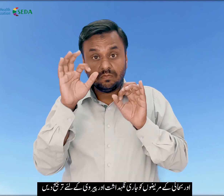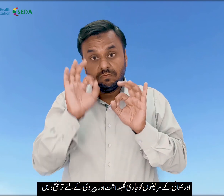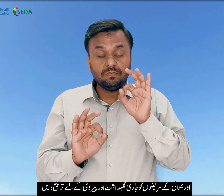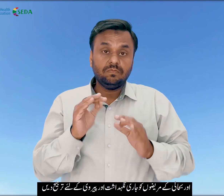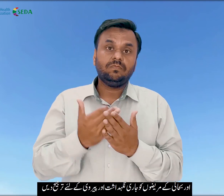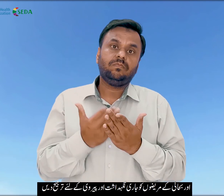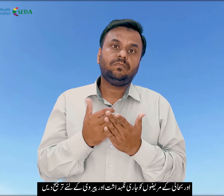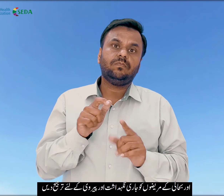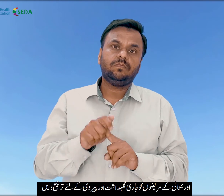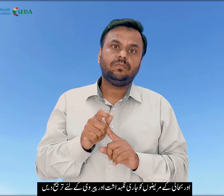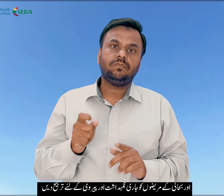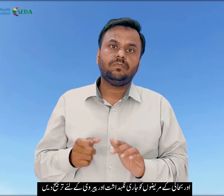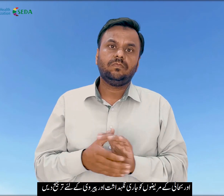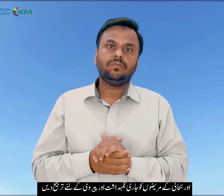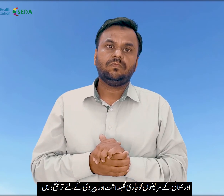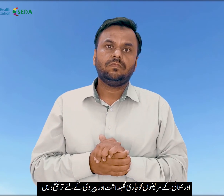پیروی کے لیے ترجیح دیں۔